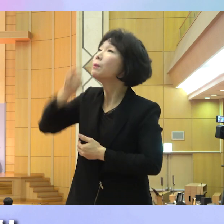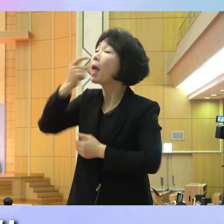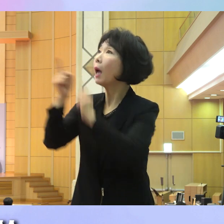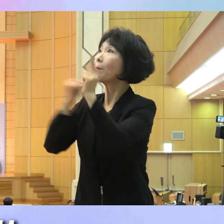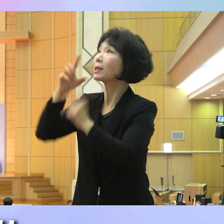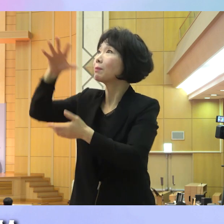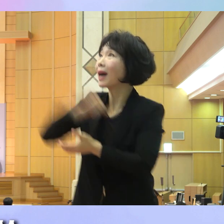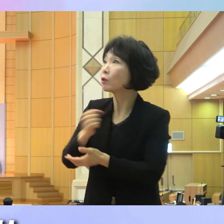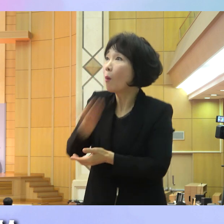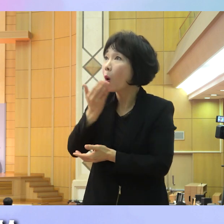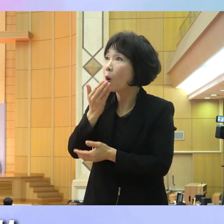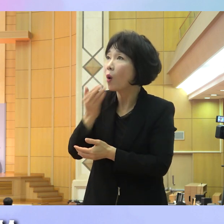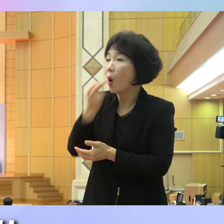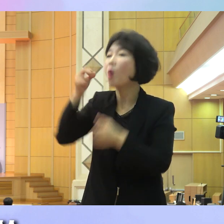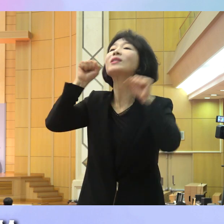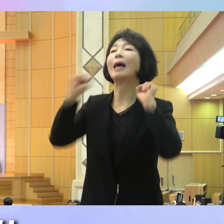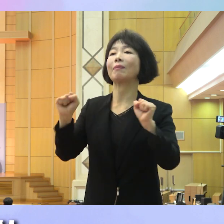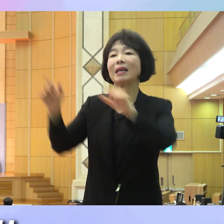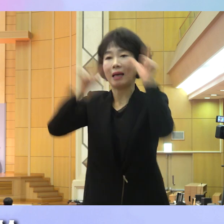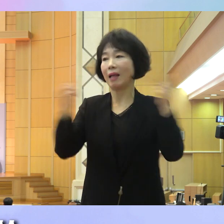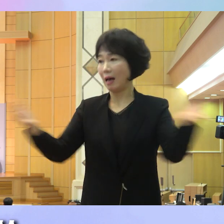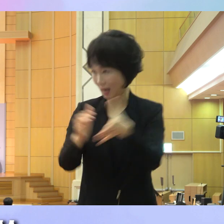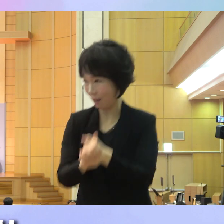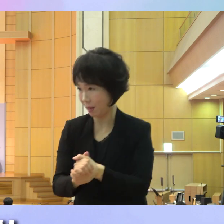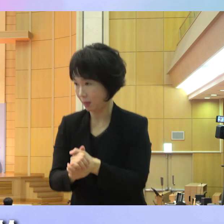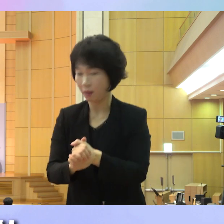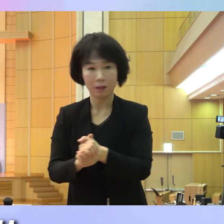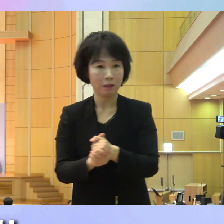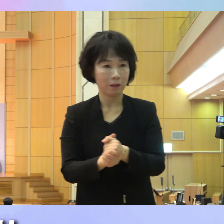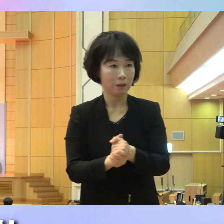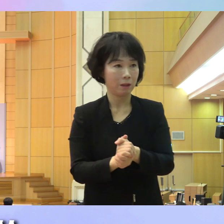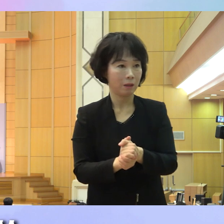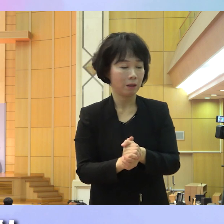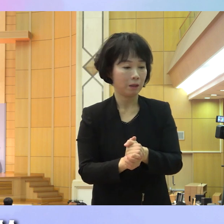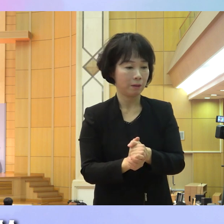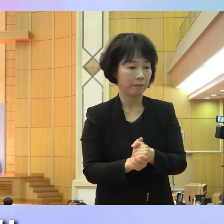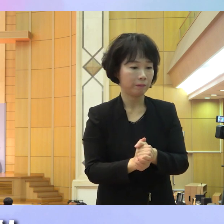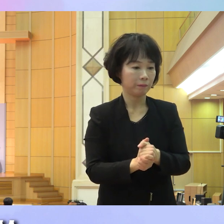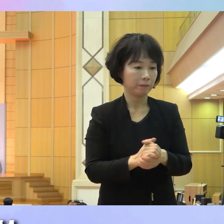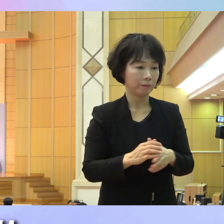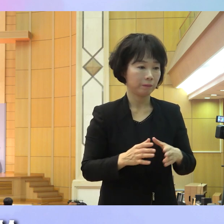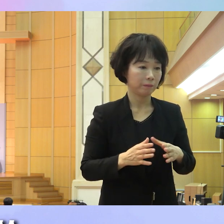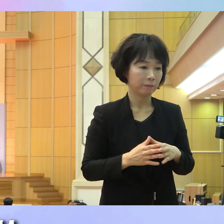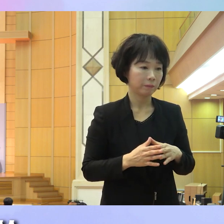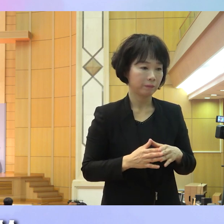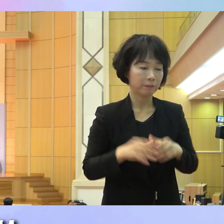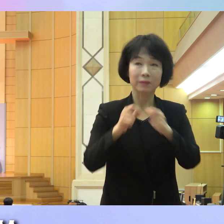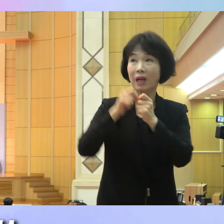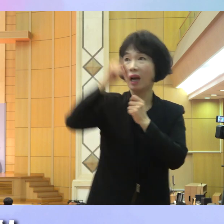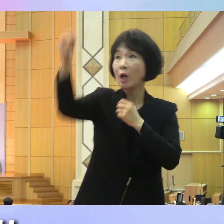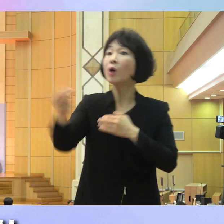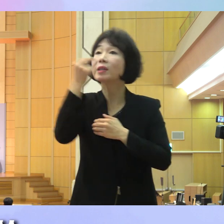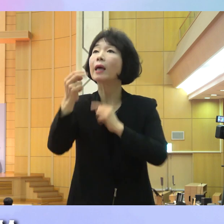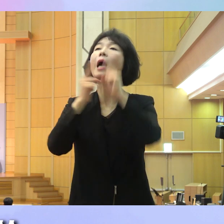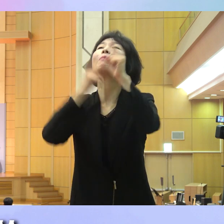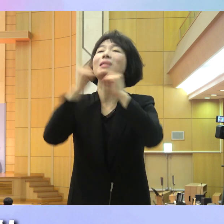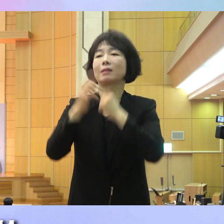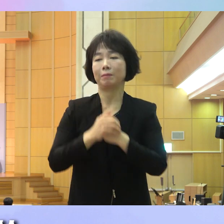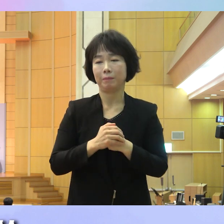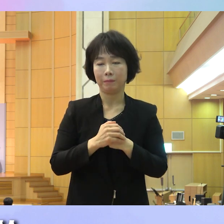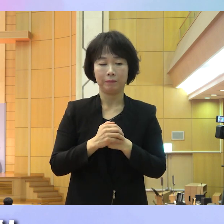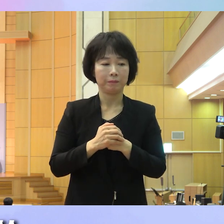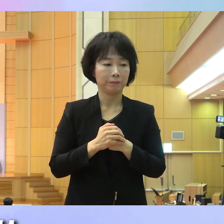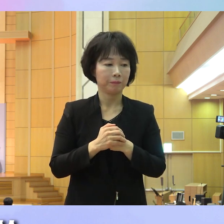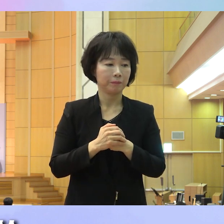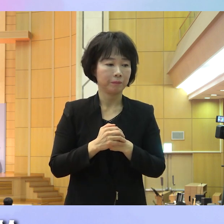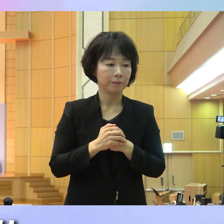말씀으로 사느니라. 그렇기 때문에 말씀이라고 해도 되고 양식이라고 해도 되는 것입니다. 그래서 영생의 말씀,